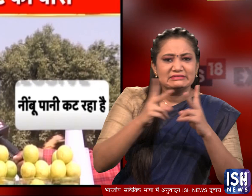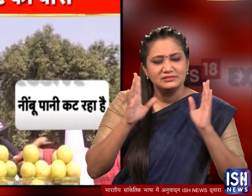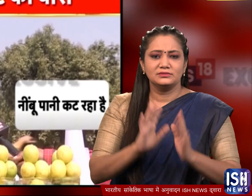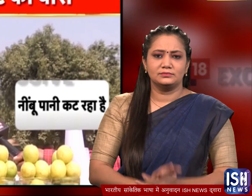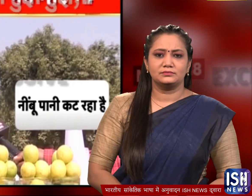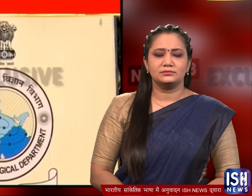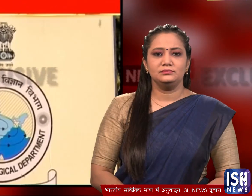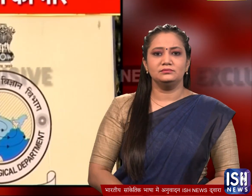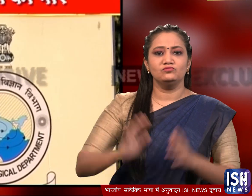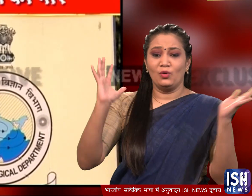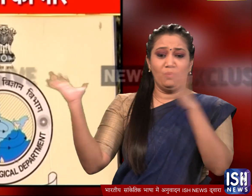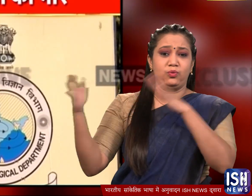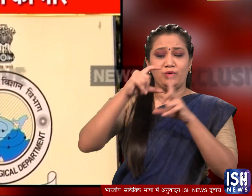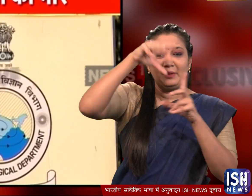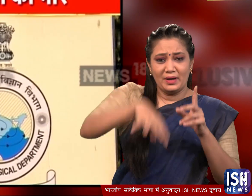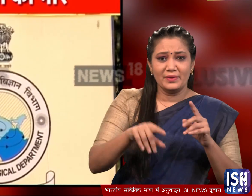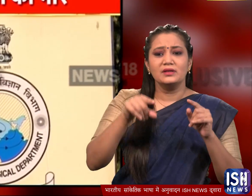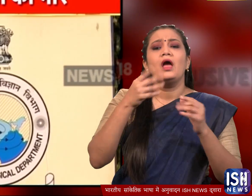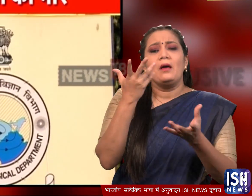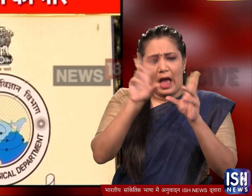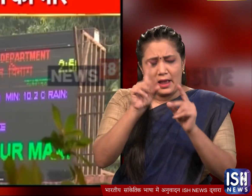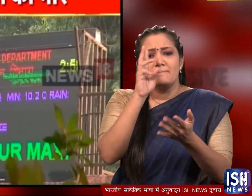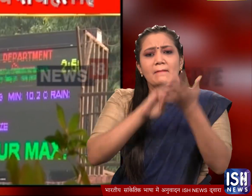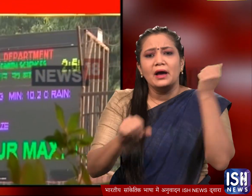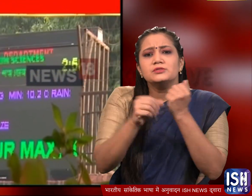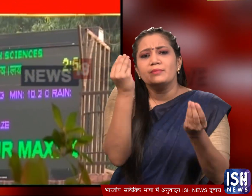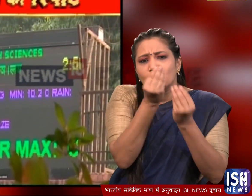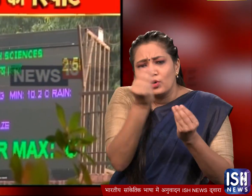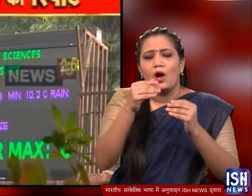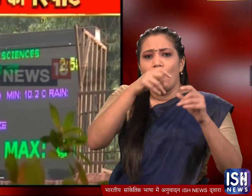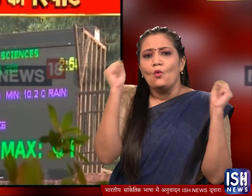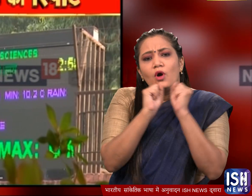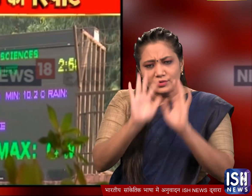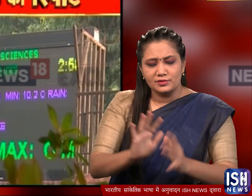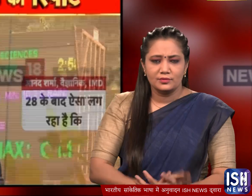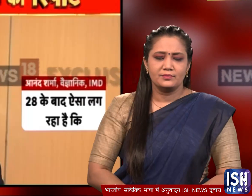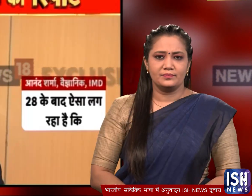है। हालांकि मौसम विभाग का अनुमान है कि ठंड का ट्रेलर मार्च में फिर से दिखाई देगा।